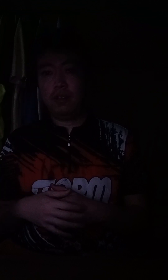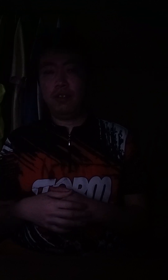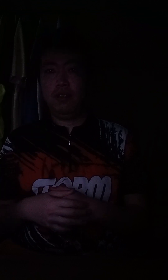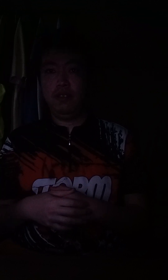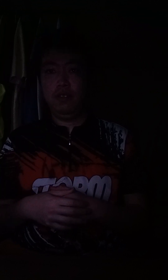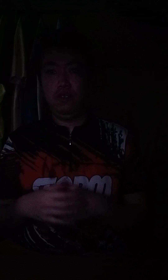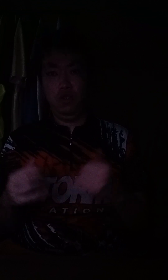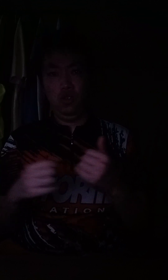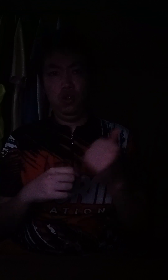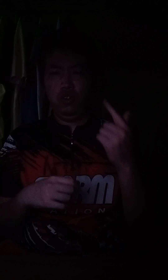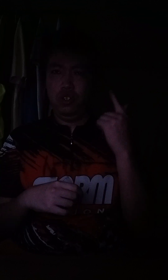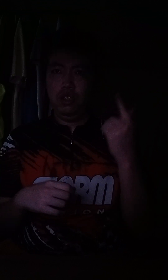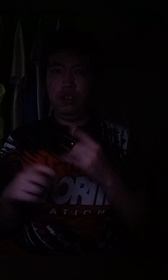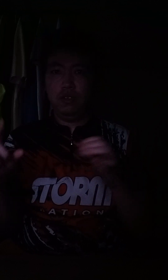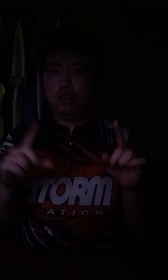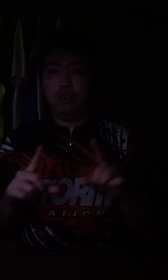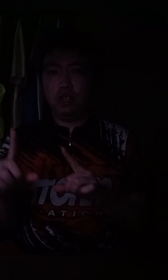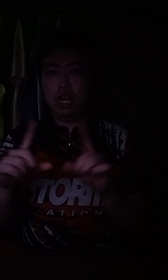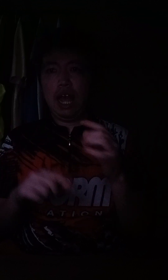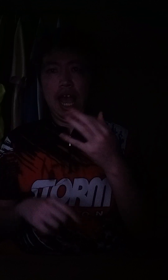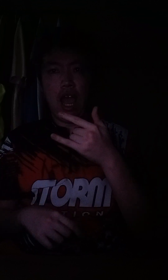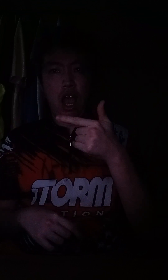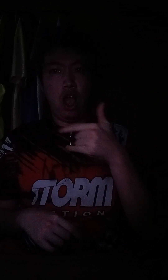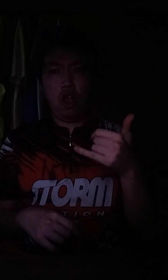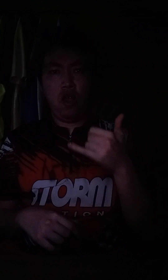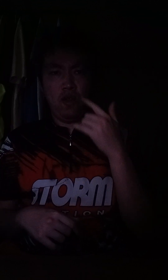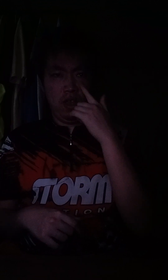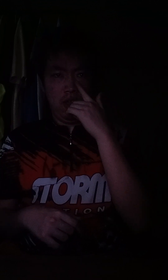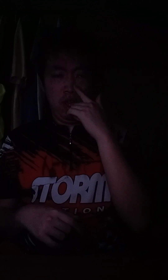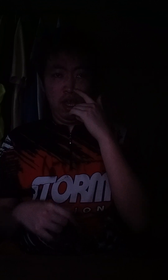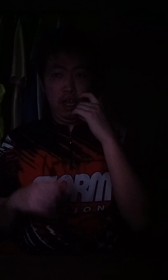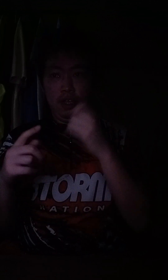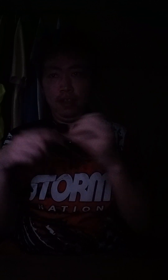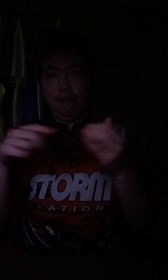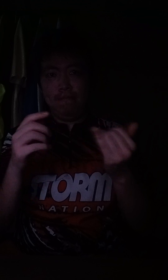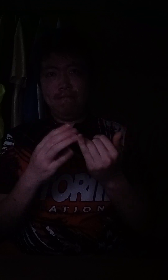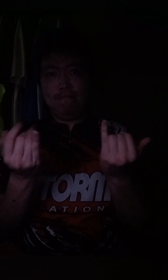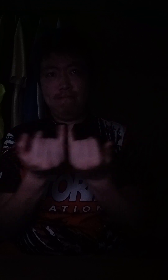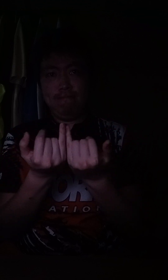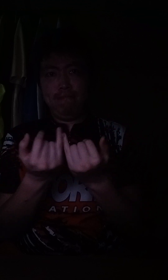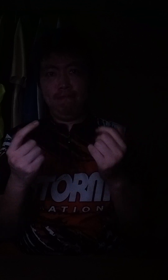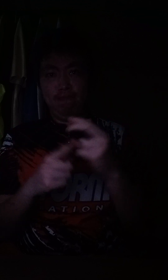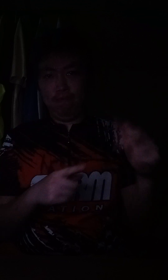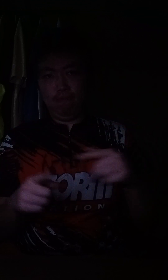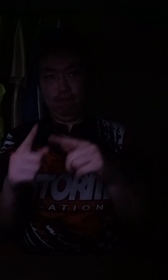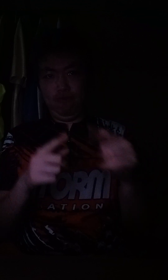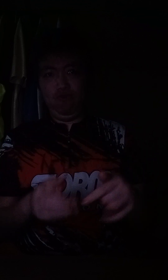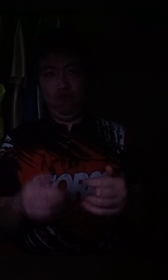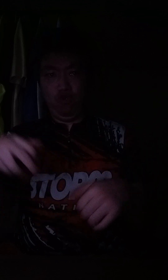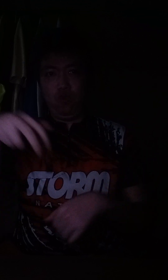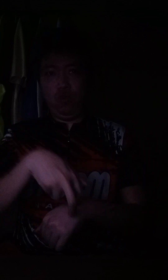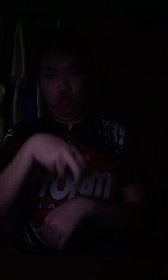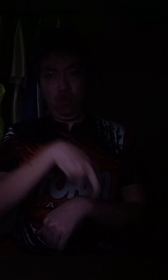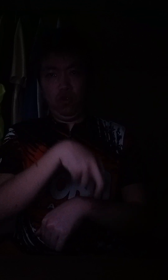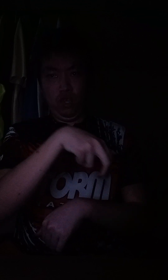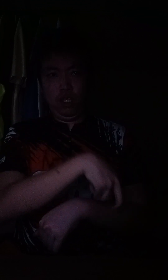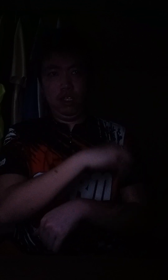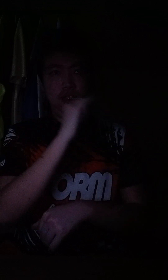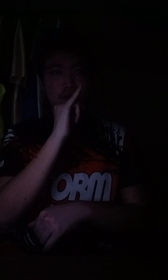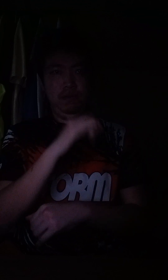혼자 자야 하는 현수가 걱정되는 할머니는 식당 일이 끝나면 늘 이곳으로 퇴근을 하고 있습니다.